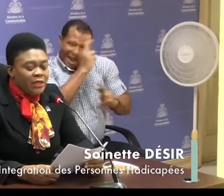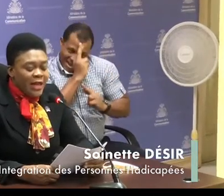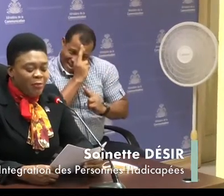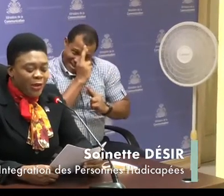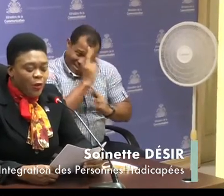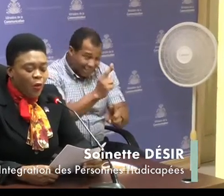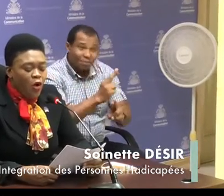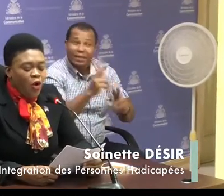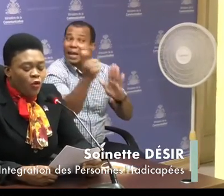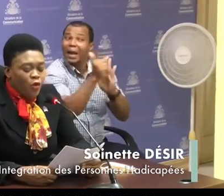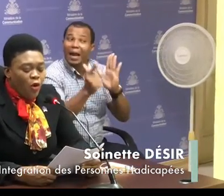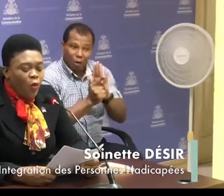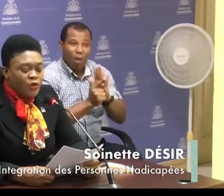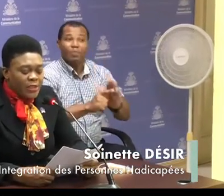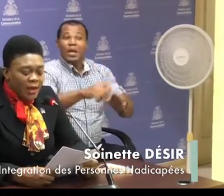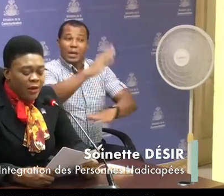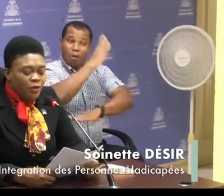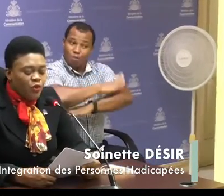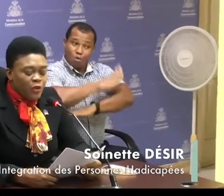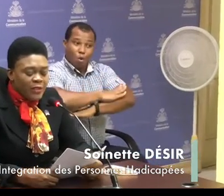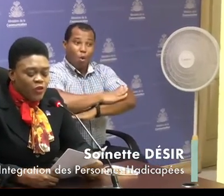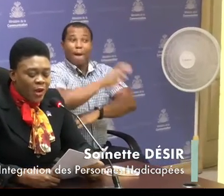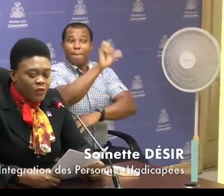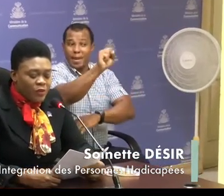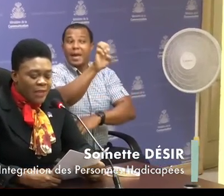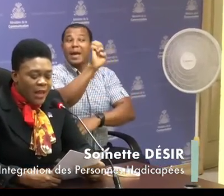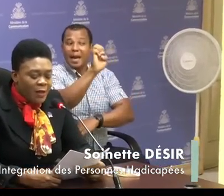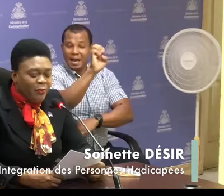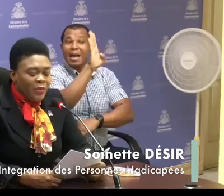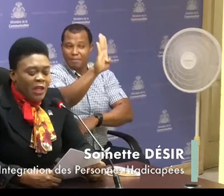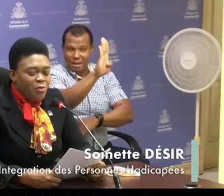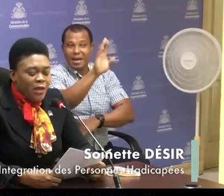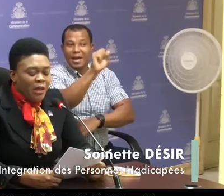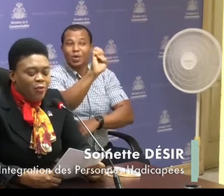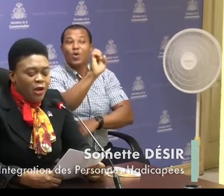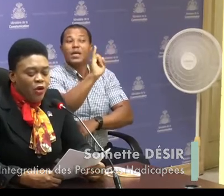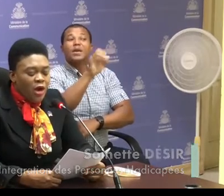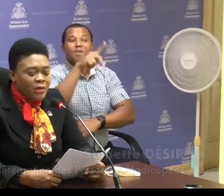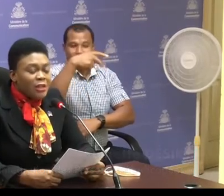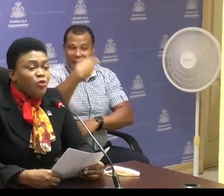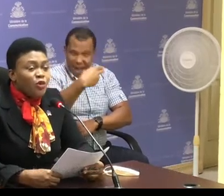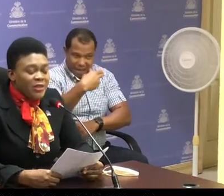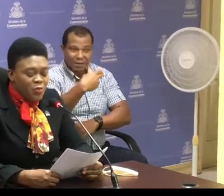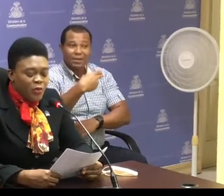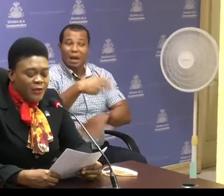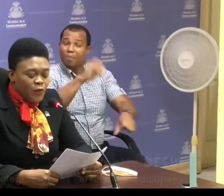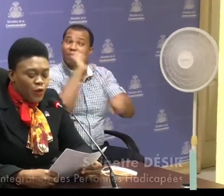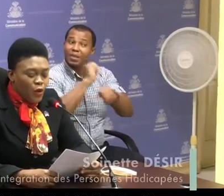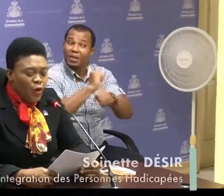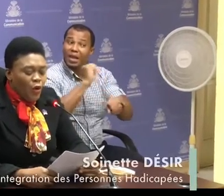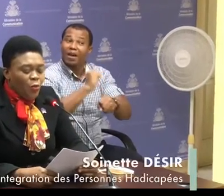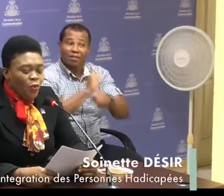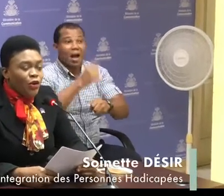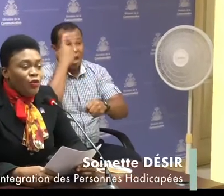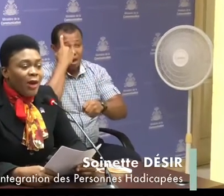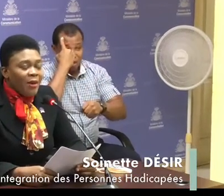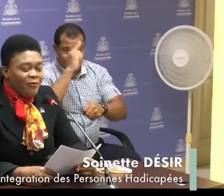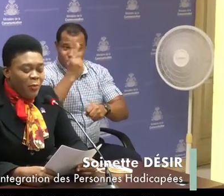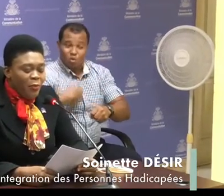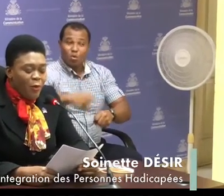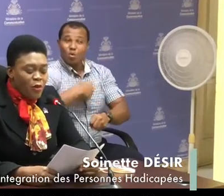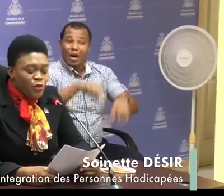qui est handicapé yo, donc conscient de situation ça, et bien prend un ensemble de dispositions pour que